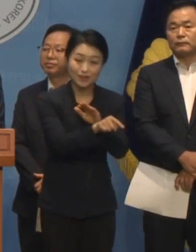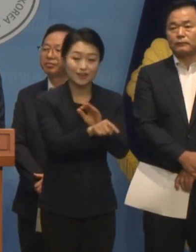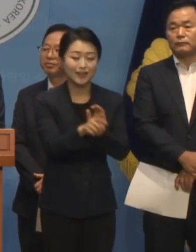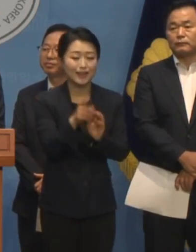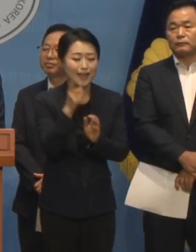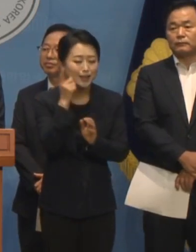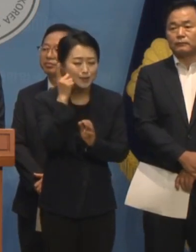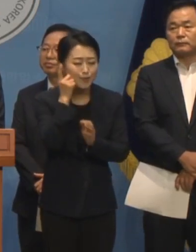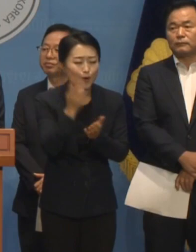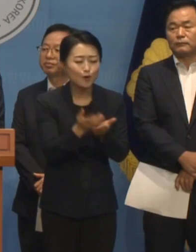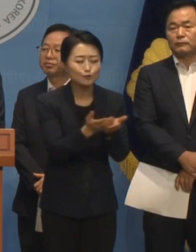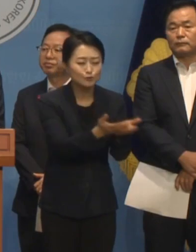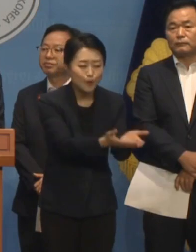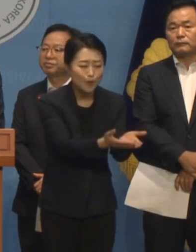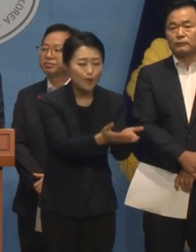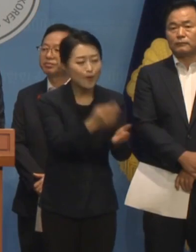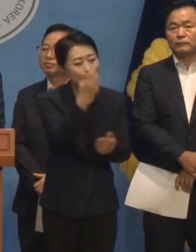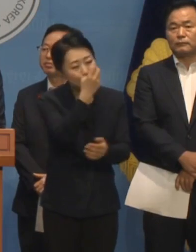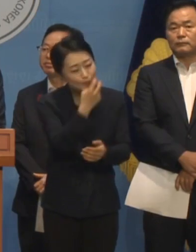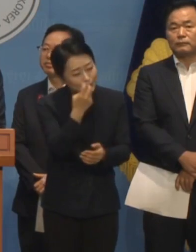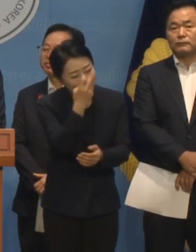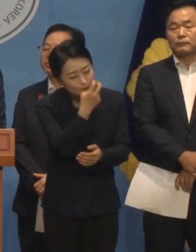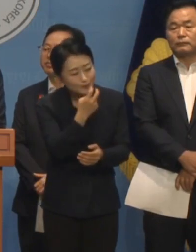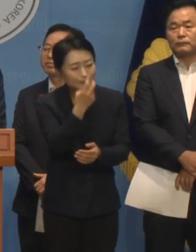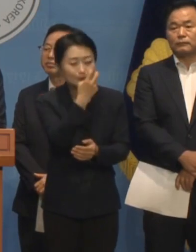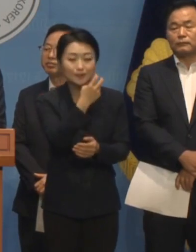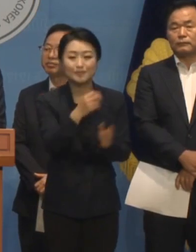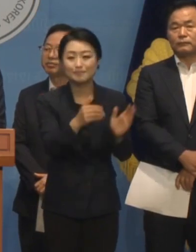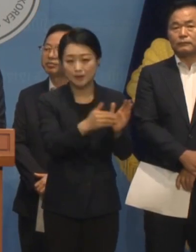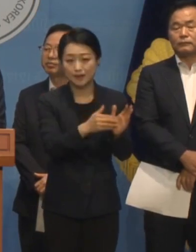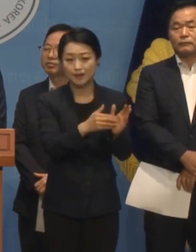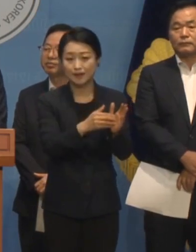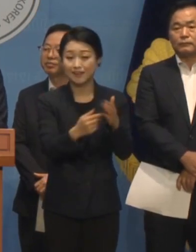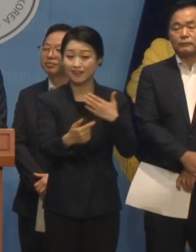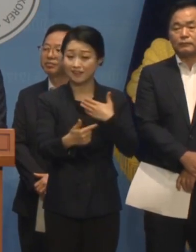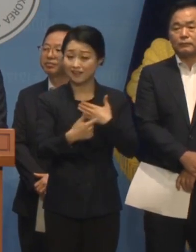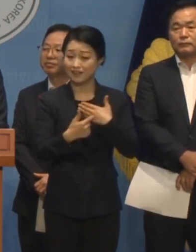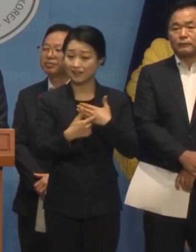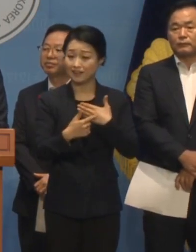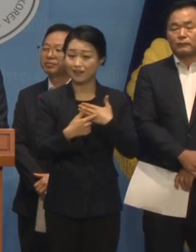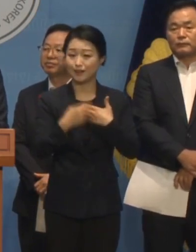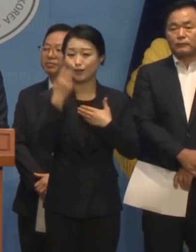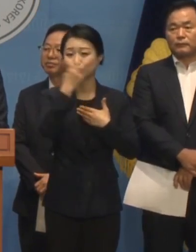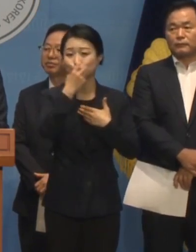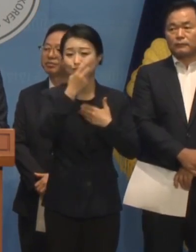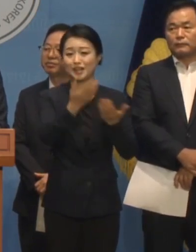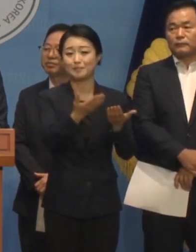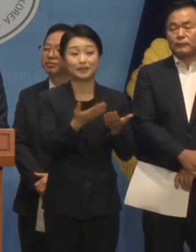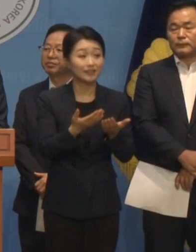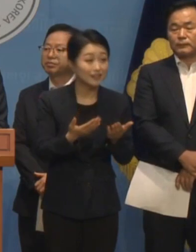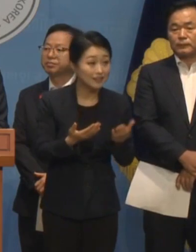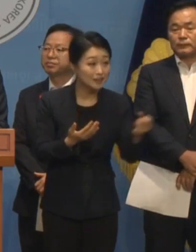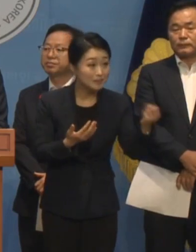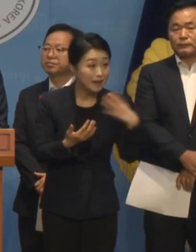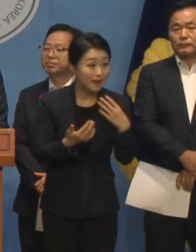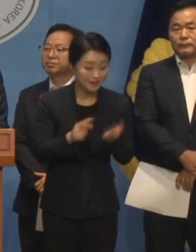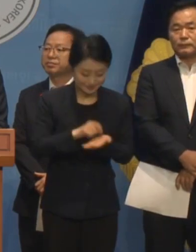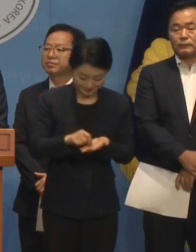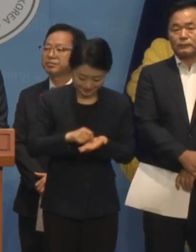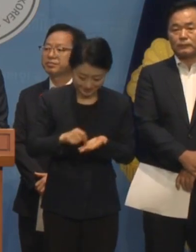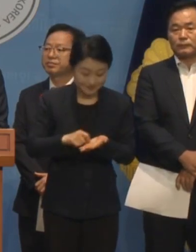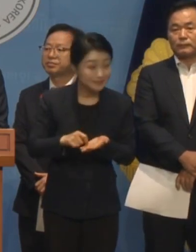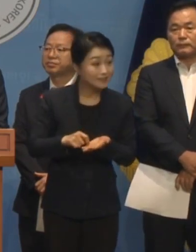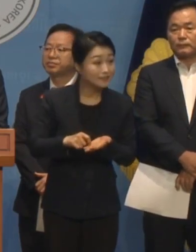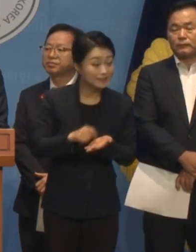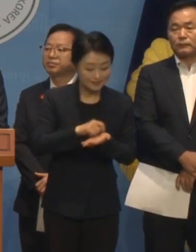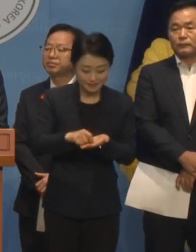제출하는 그런 있을 수 없는 행태를 보이면서 형식적인 수사, 받아쓰기 수사를 하고 돌아왔다는 그런